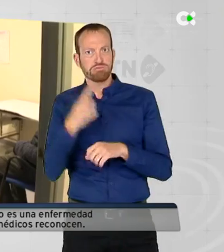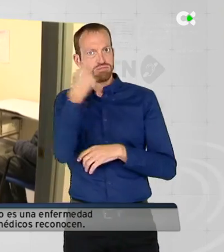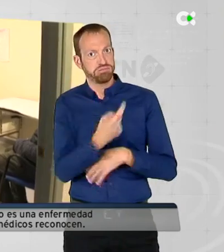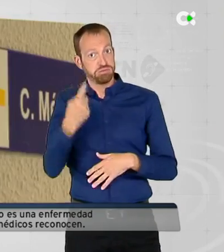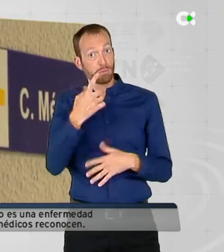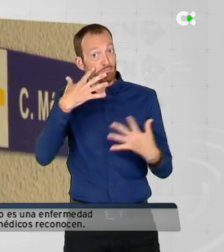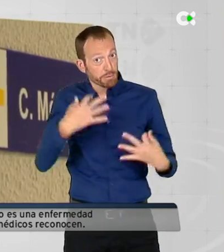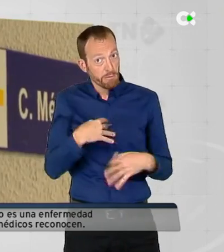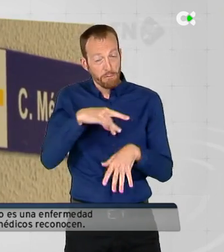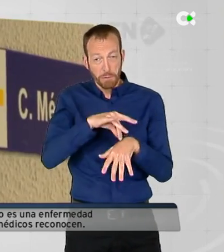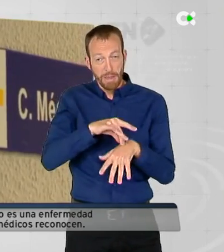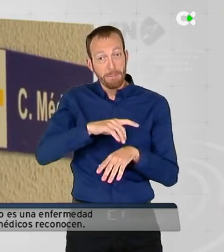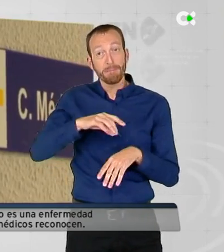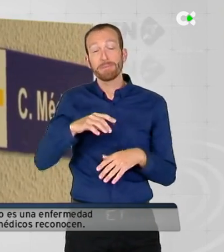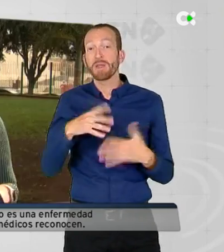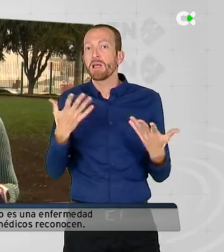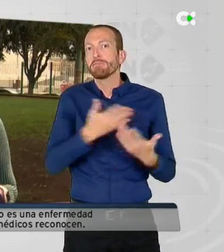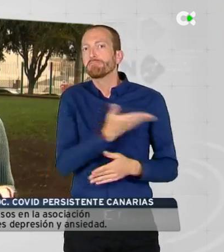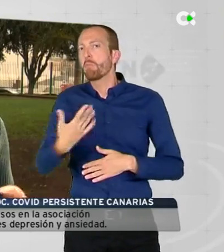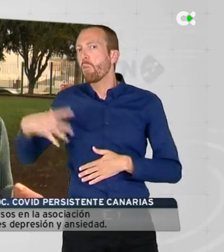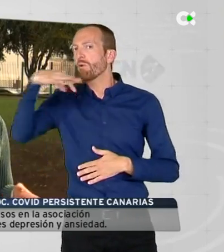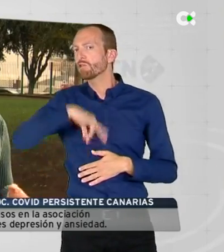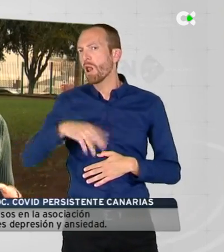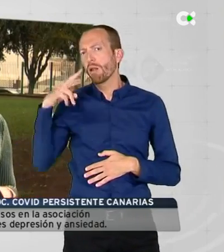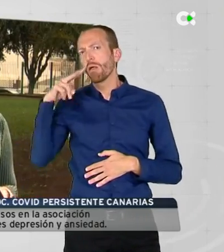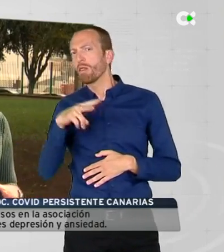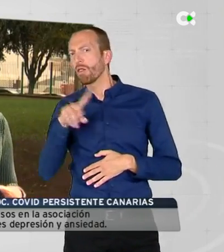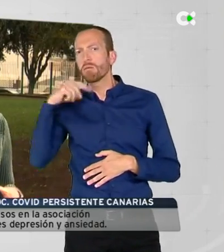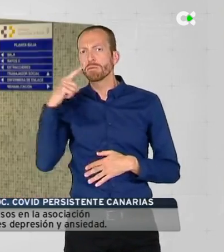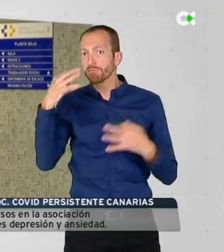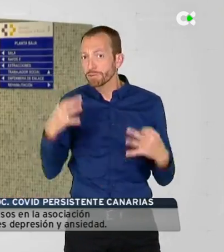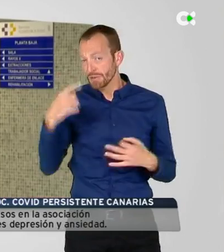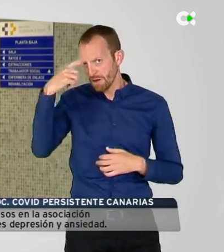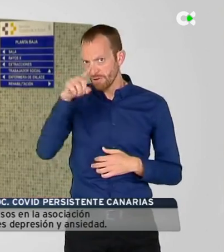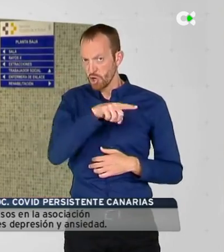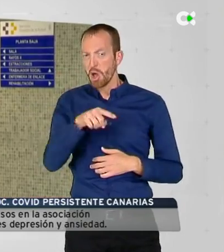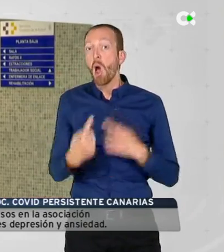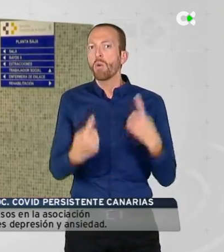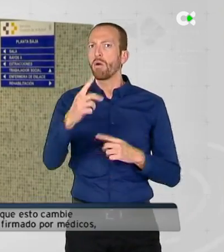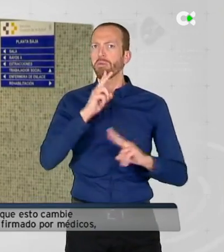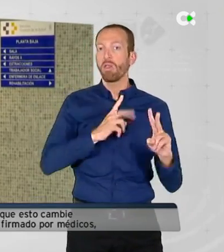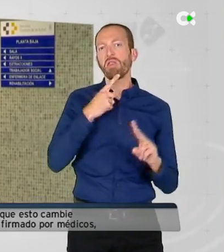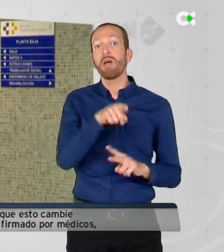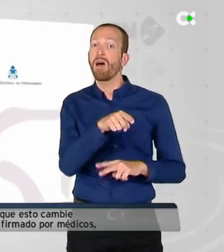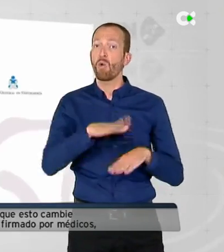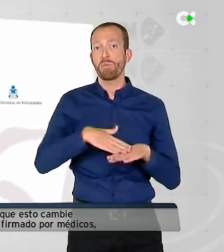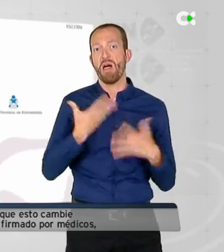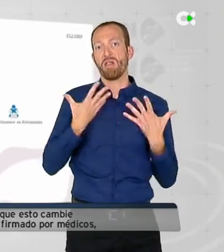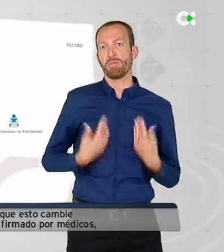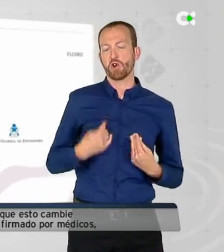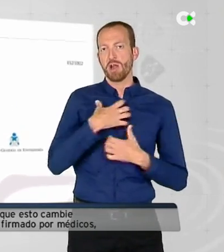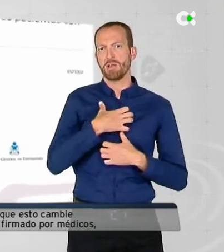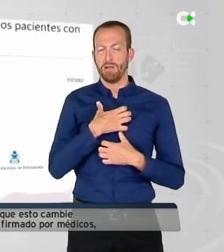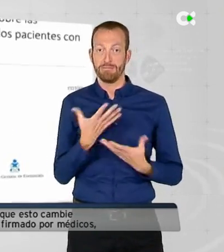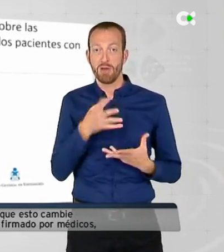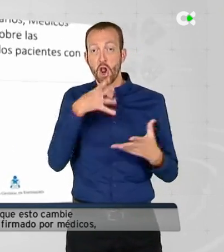enfermedad que no todos los médicos reconocen. Hay muchísimos casos en la asociación que les han dicho que es depresión y ansiedad. Ahora esperan que esto cambie